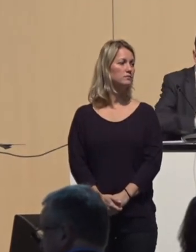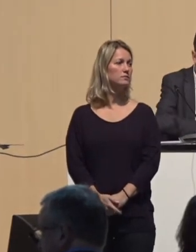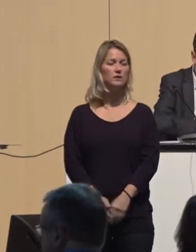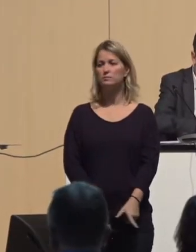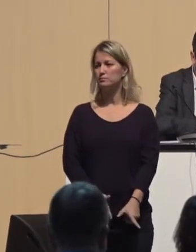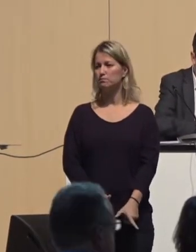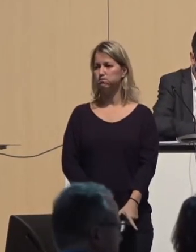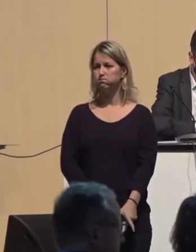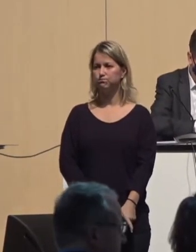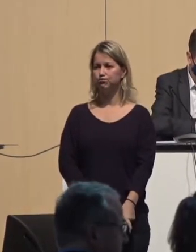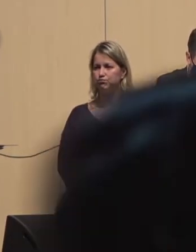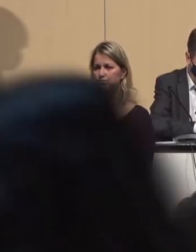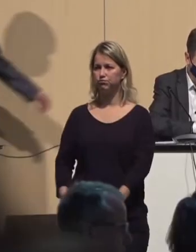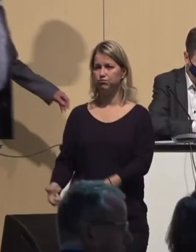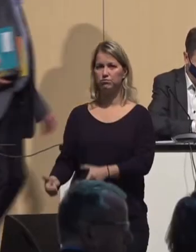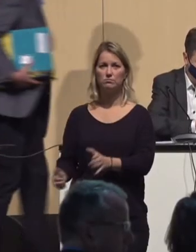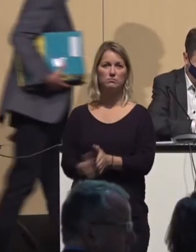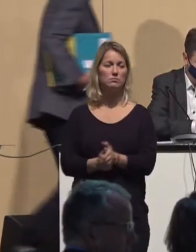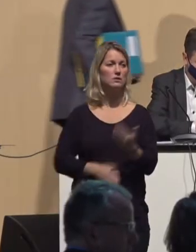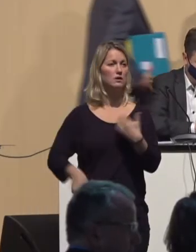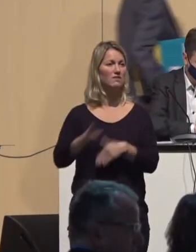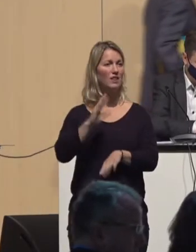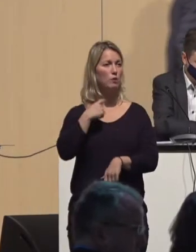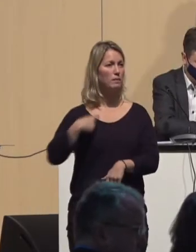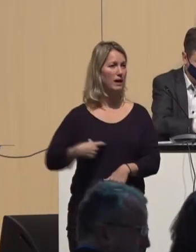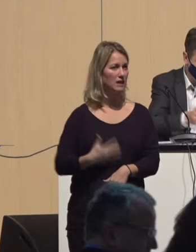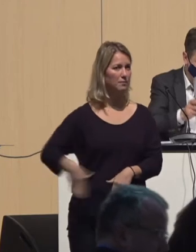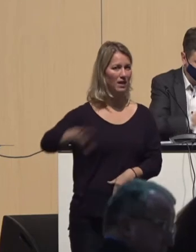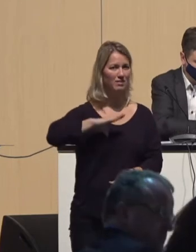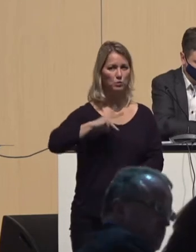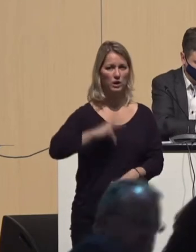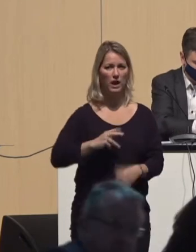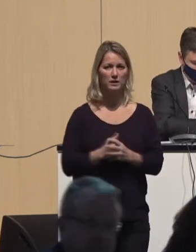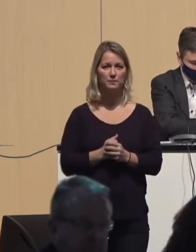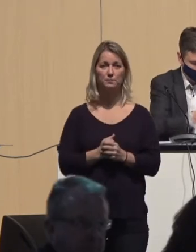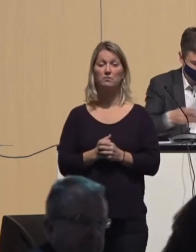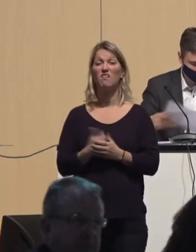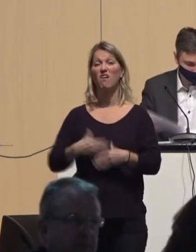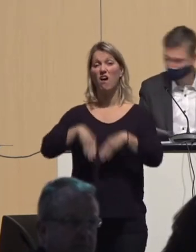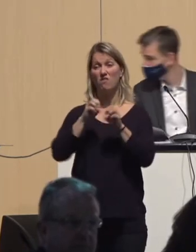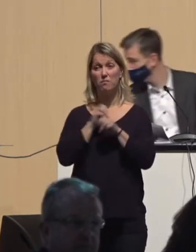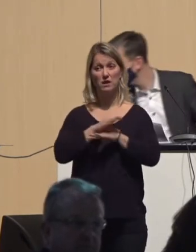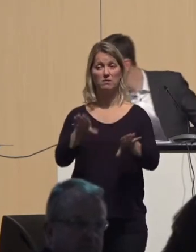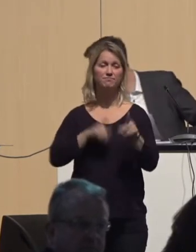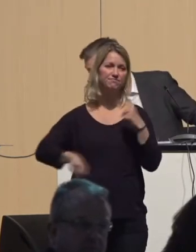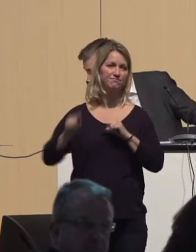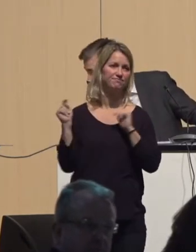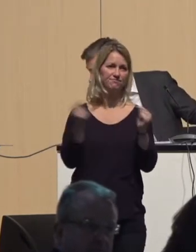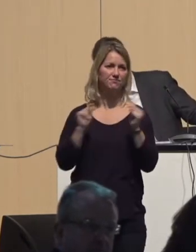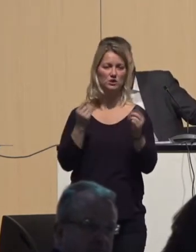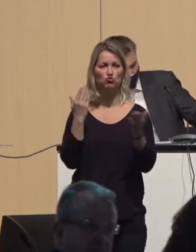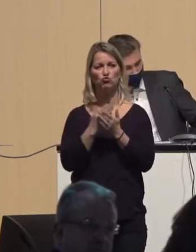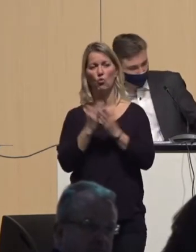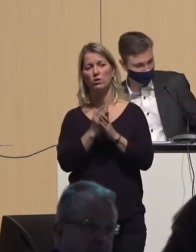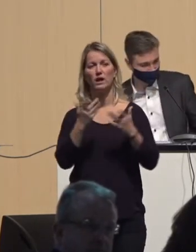Sehr geehrter Herr Oberbürgermeister, sehr geehrte Damen und Herren, seit Beginn der Pandemie diskutieren wir, dass neben den gesundheitlichen,